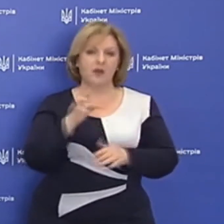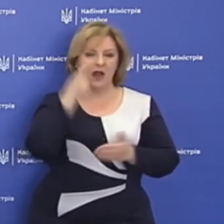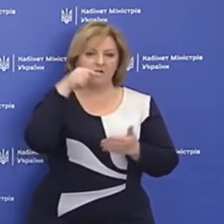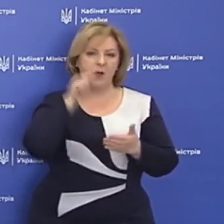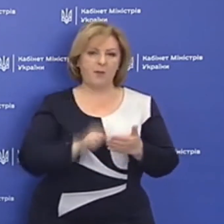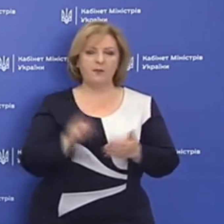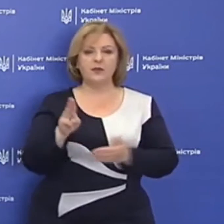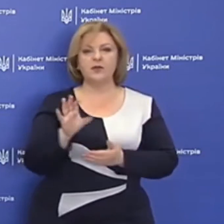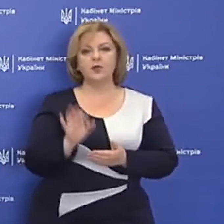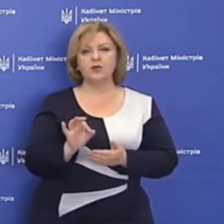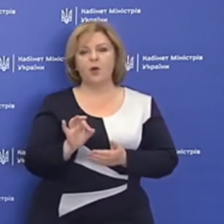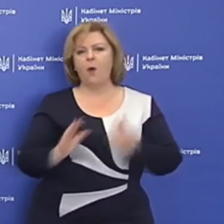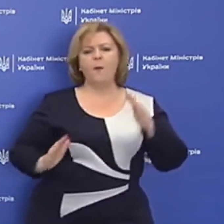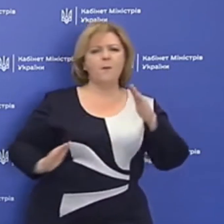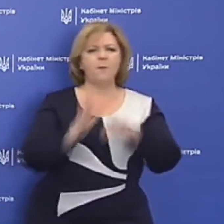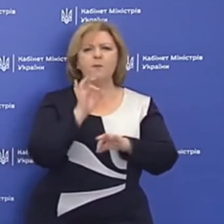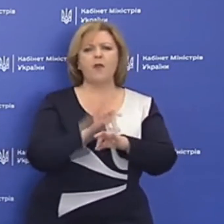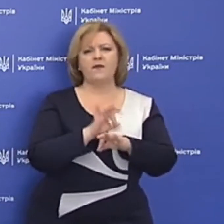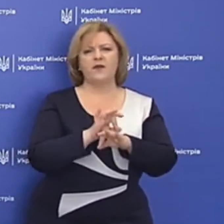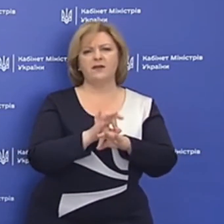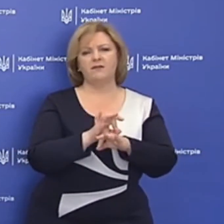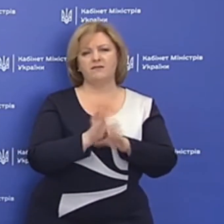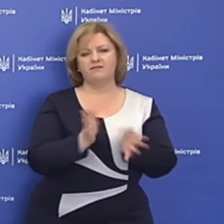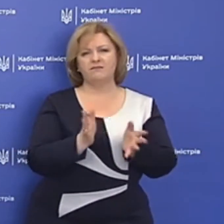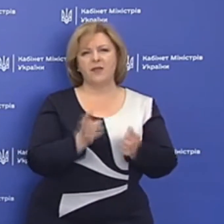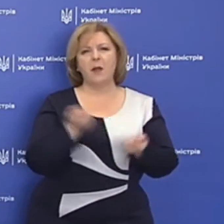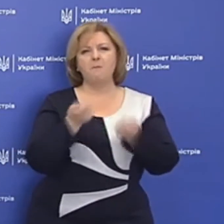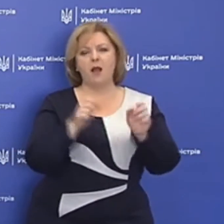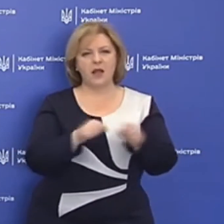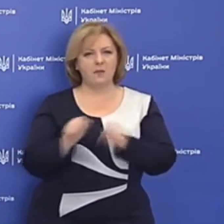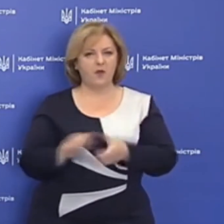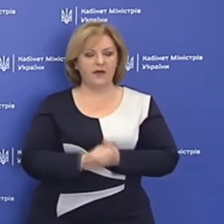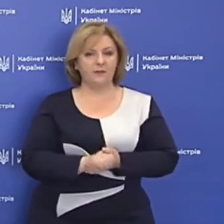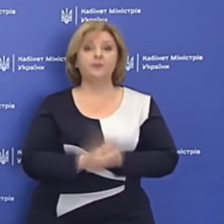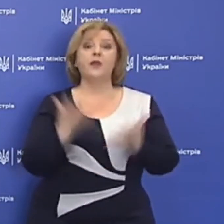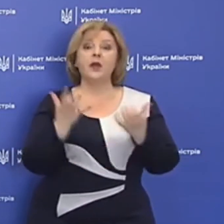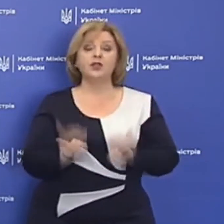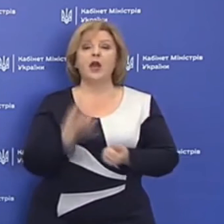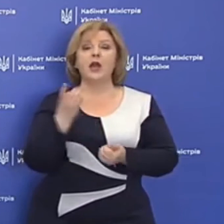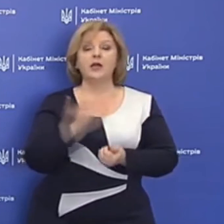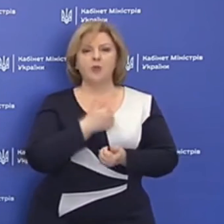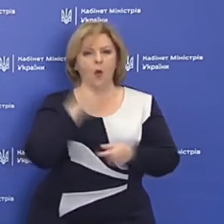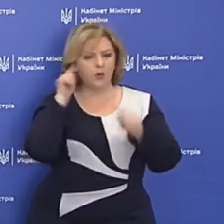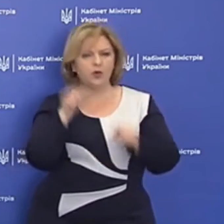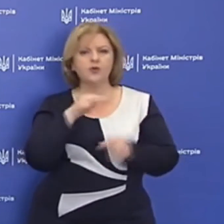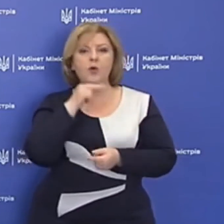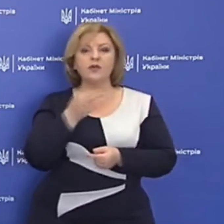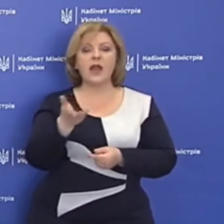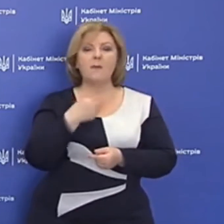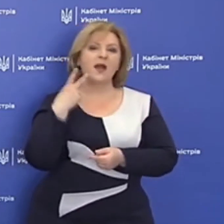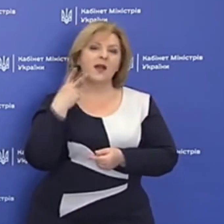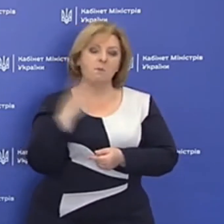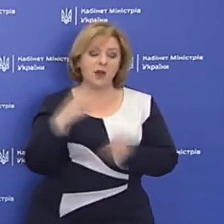що пік малоймовірний. Також ще раз хочу наголосити, що ми